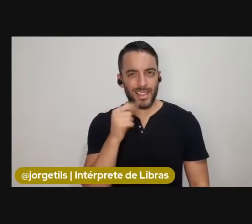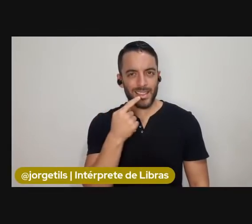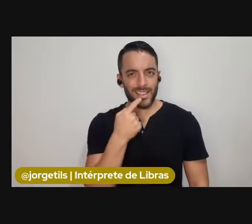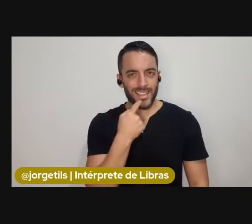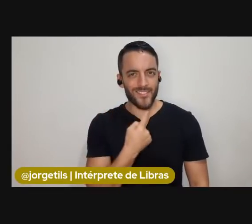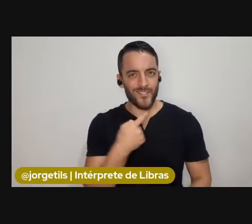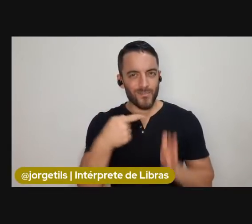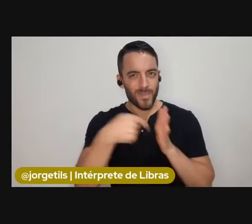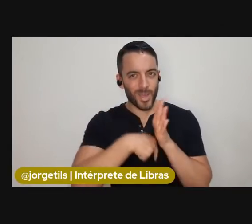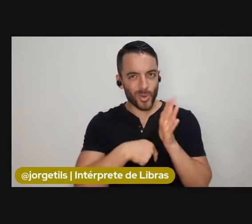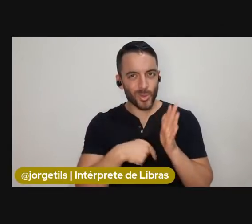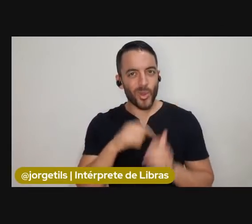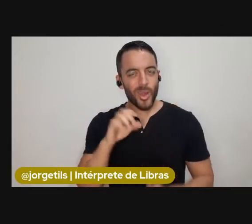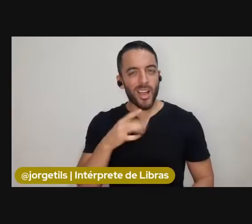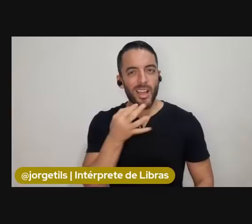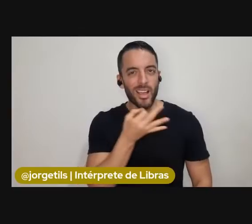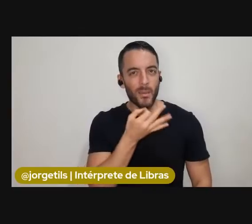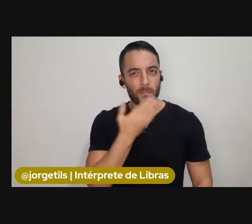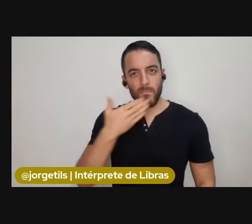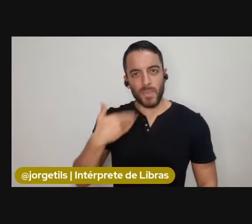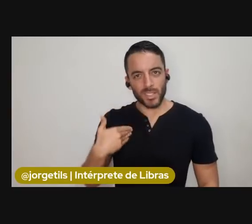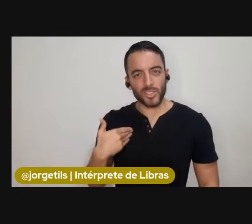me sugeriu também que